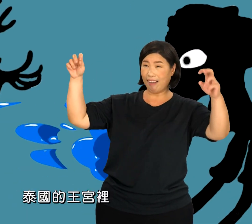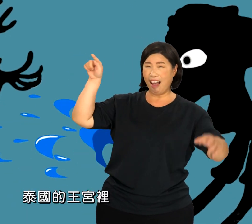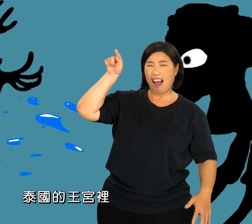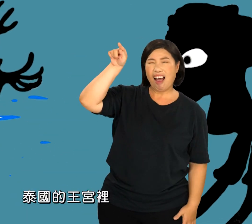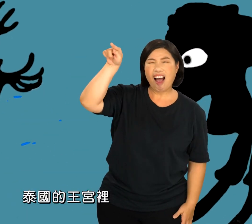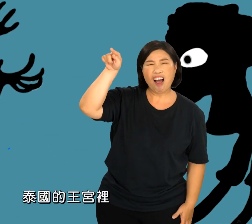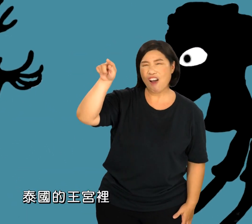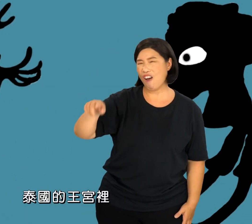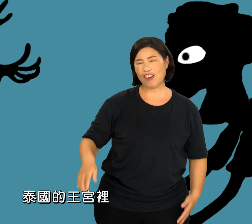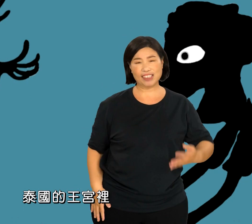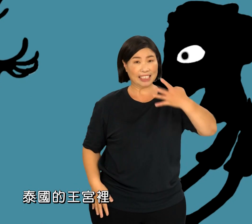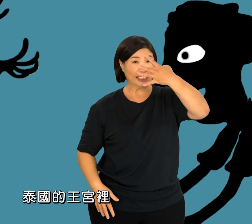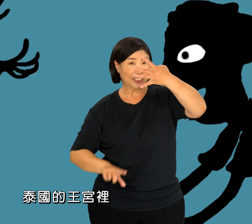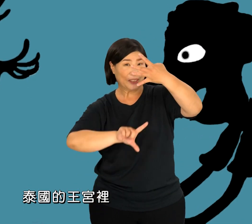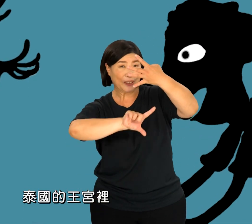宫里，